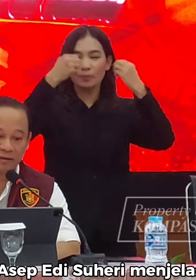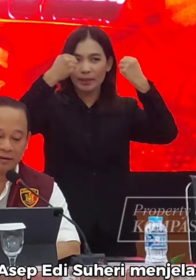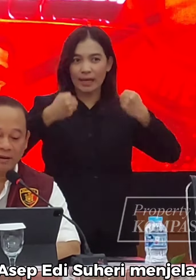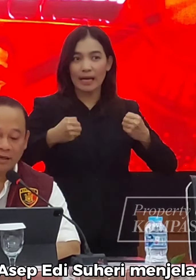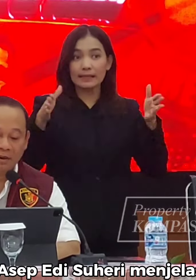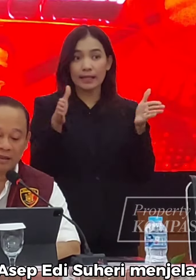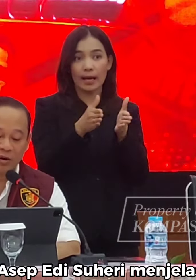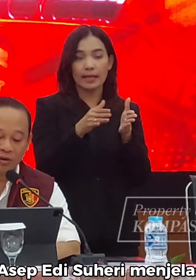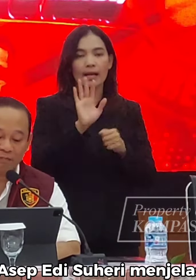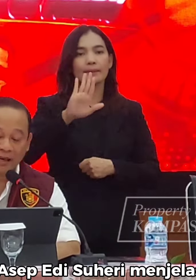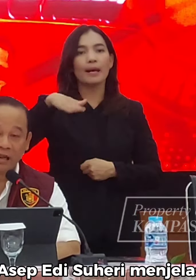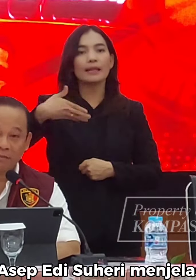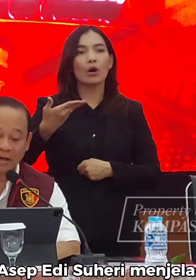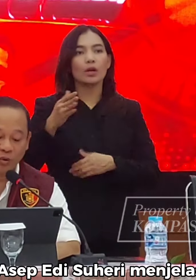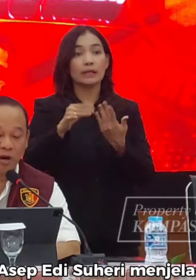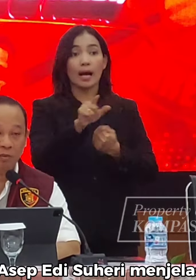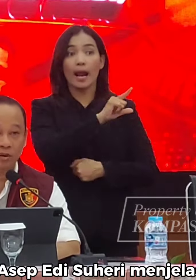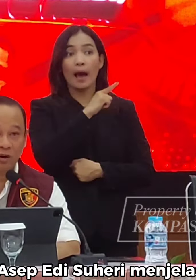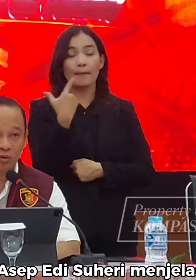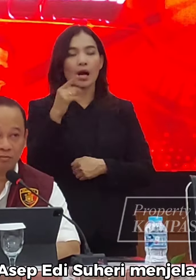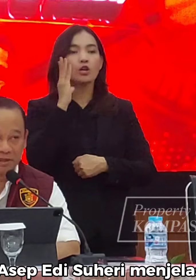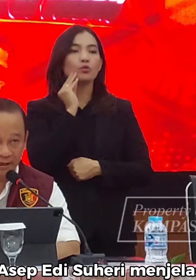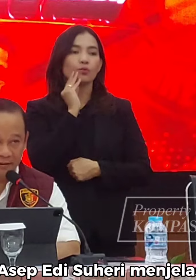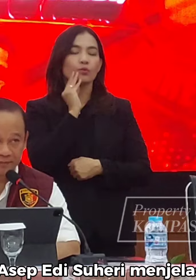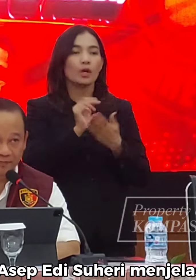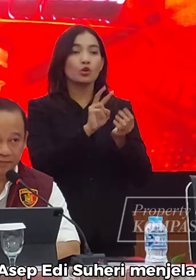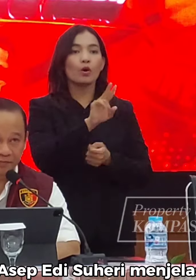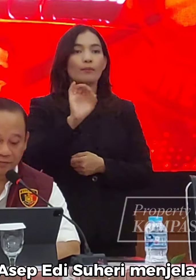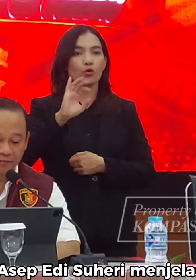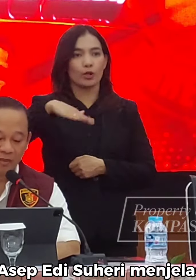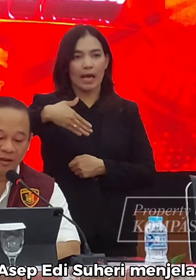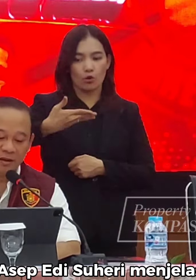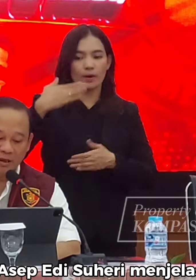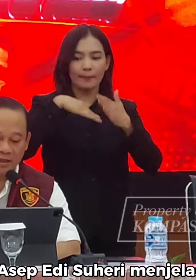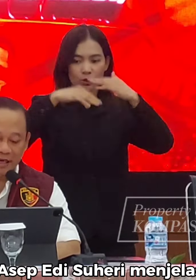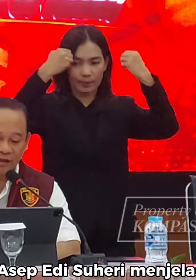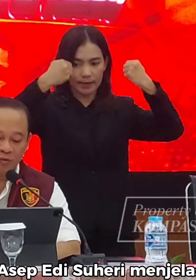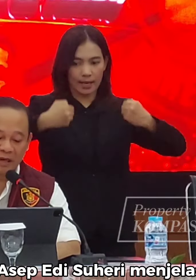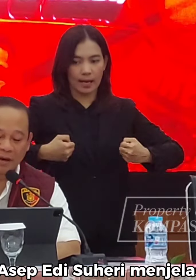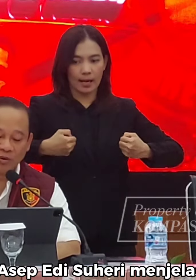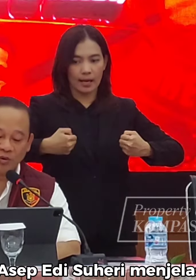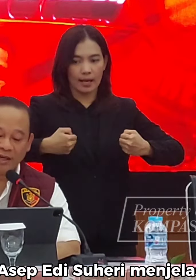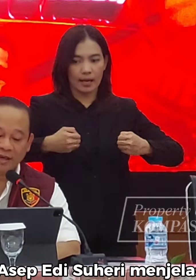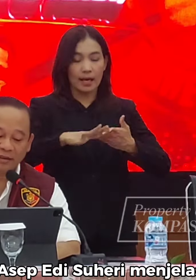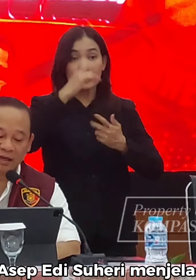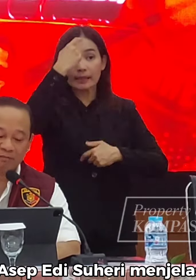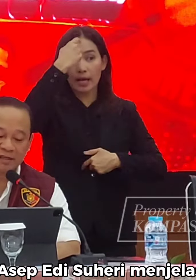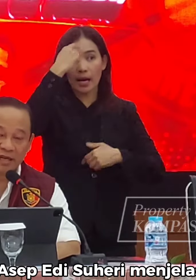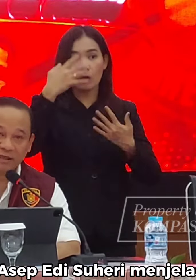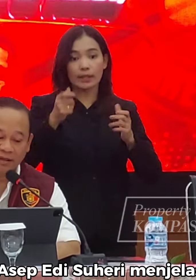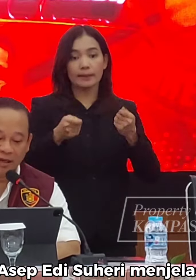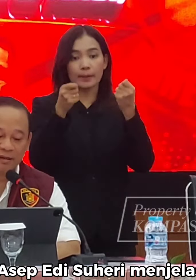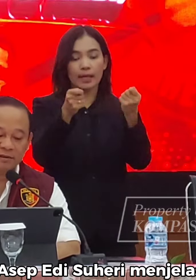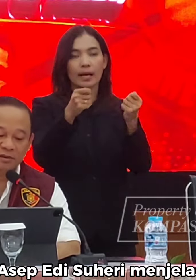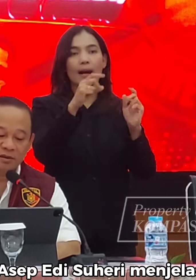singkat 5 tahun dan paling lama 20 tahun penjara Selain itu para pelaku juga dijerat dengan